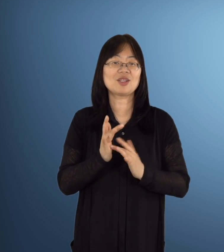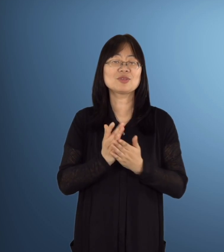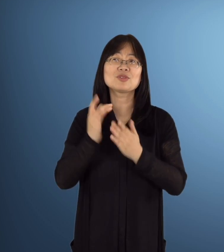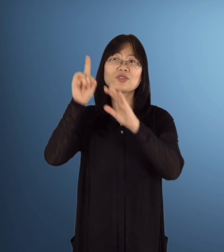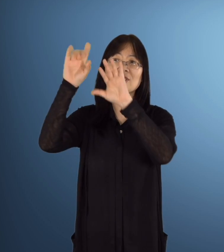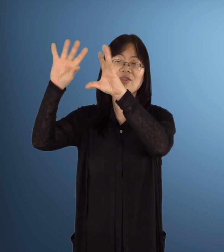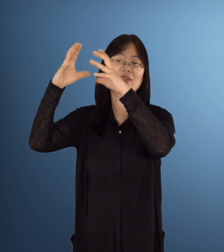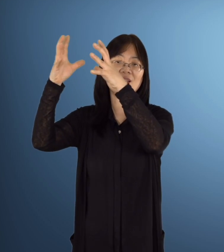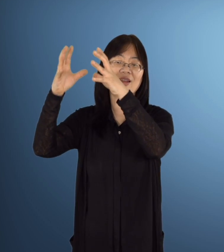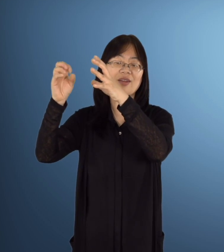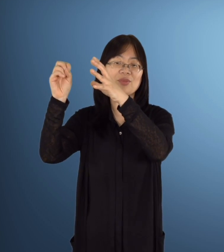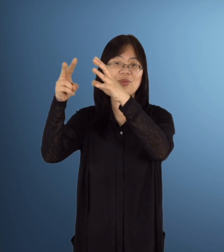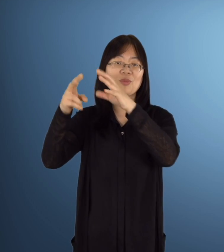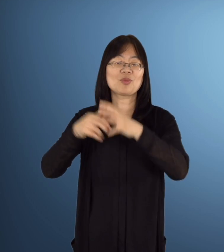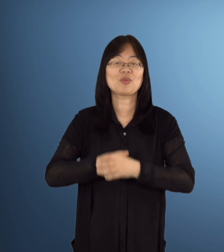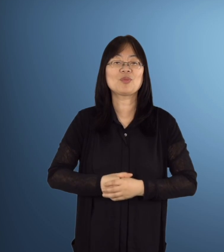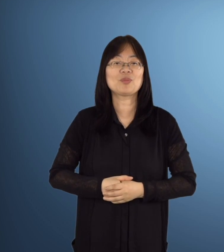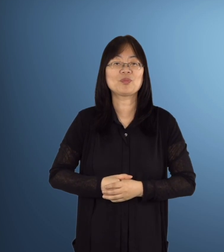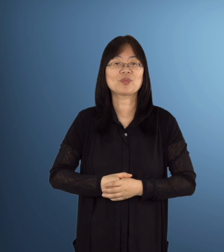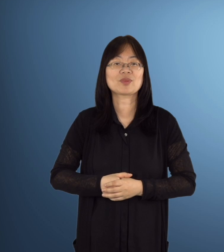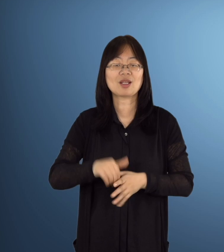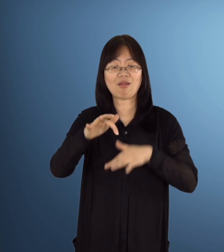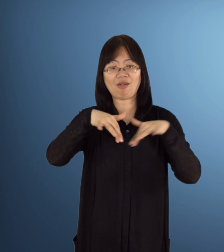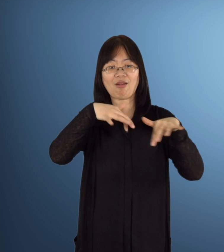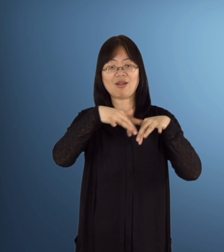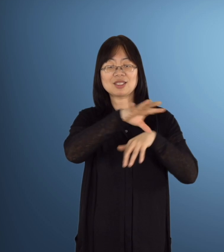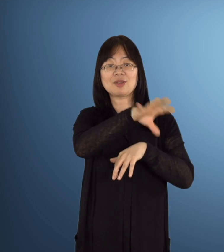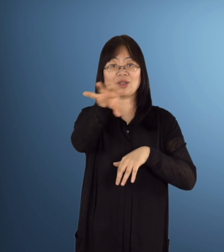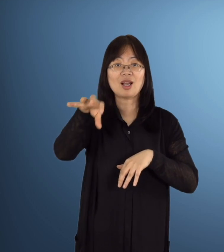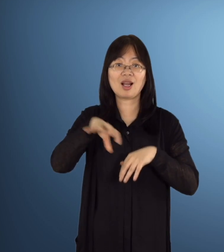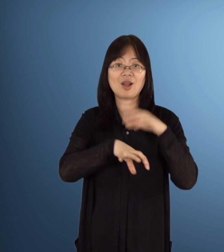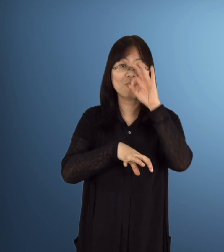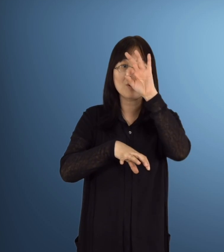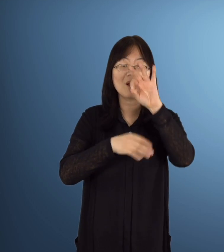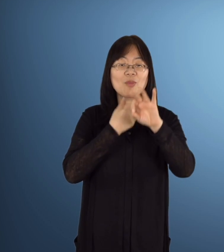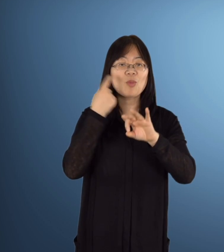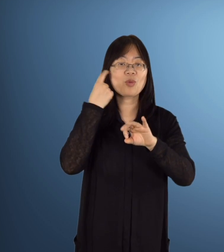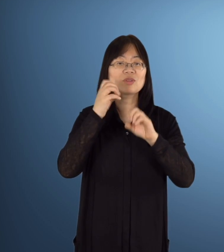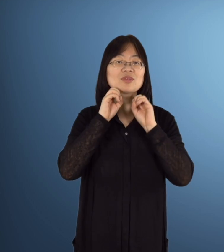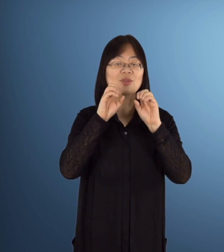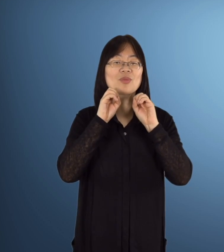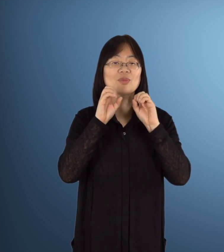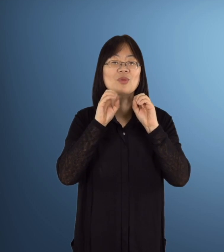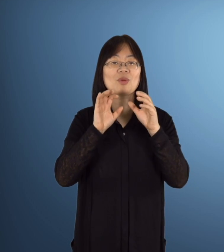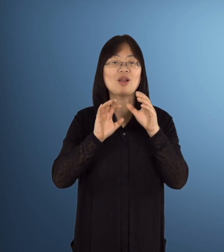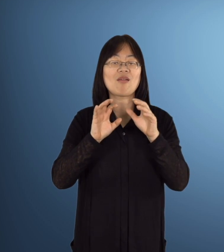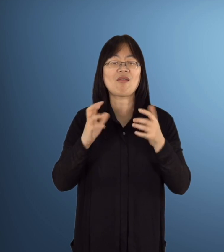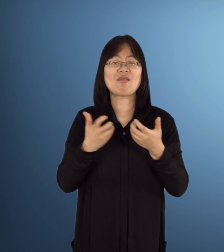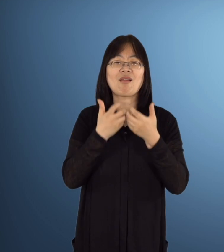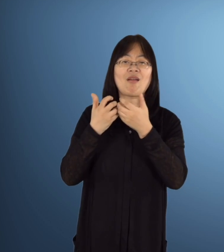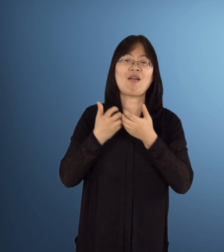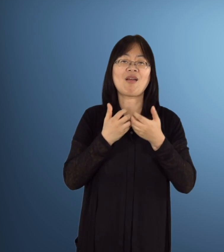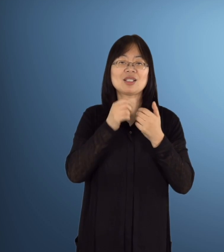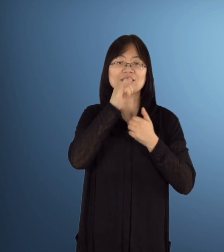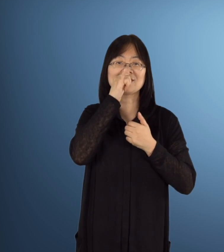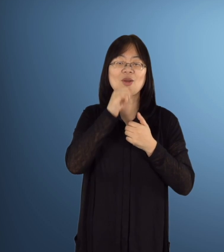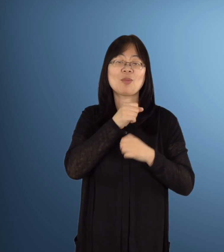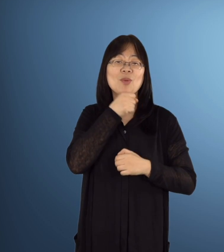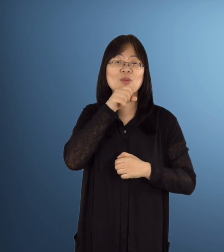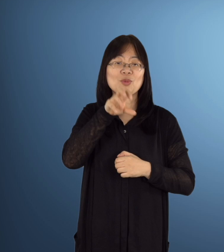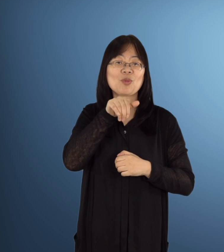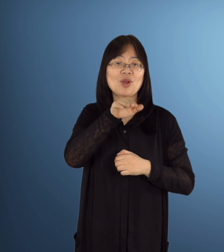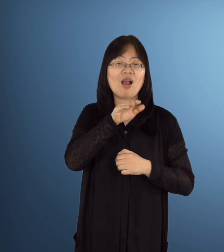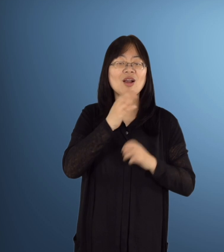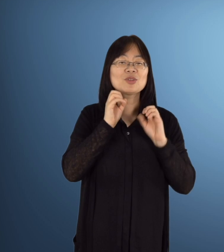예수천당, 그리고 거리마다 복음 전도의 열풍이었어요. 명동에